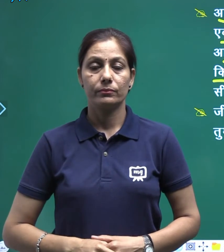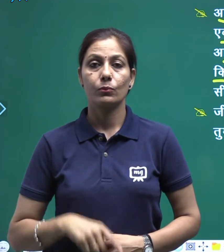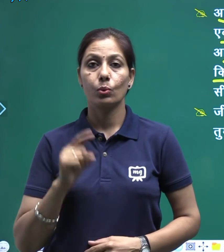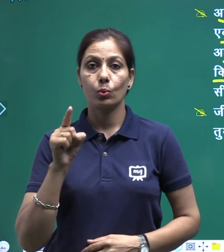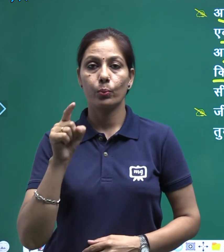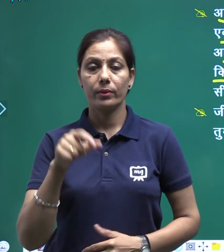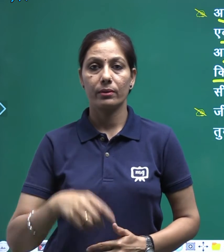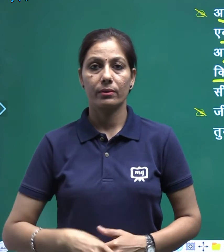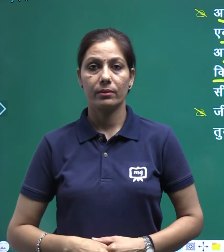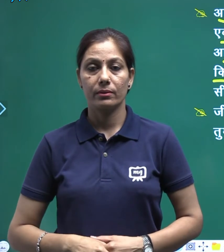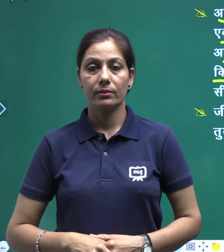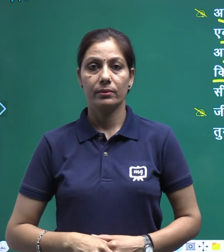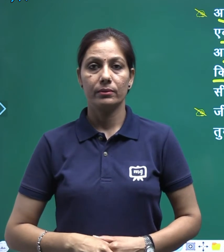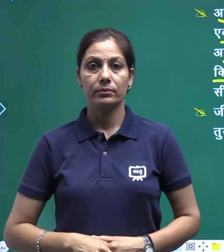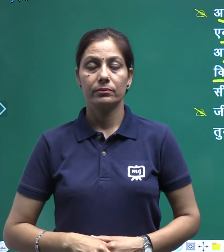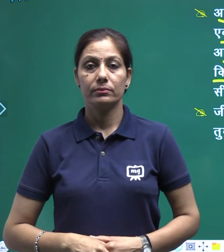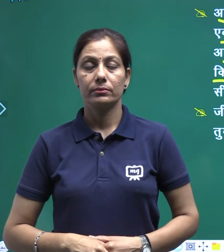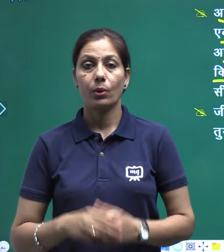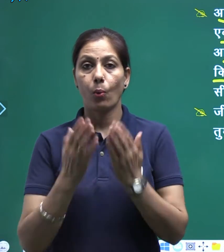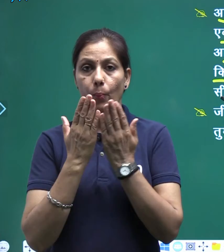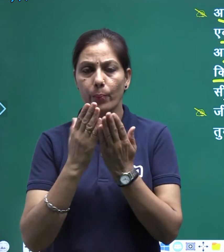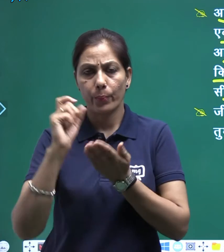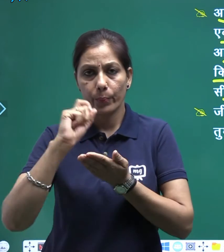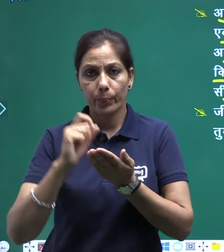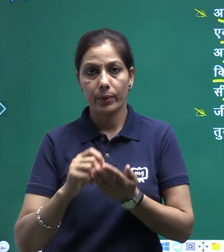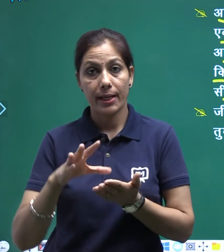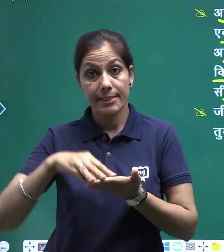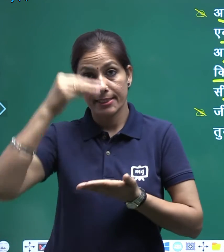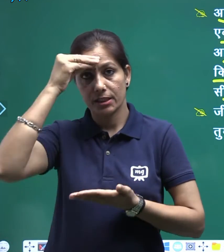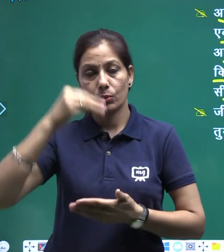तुम भी पढ़ना लिखना सीख जाओ,